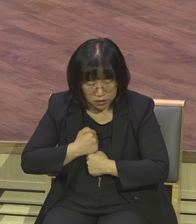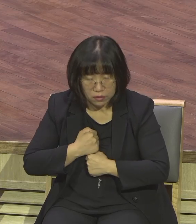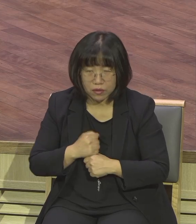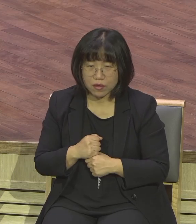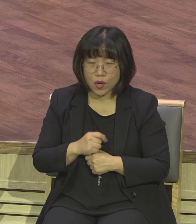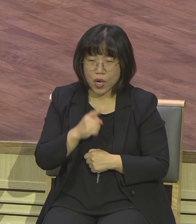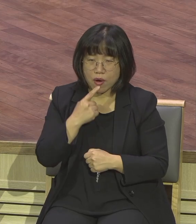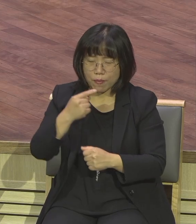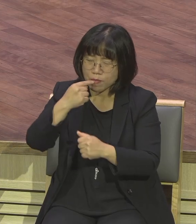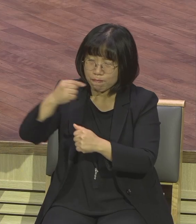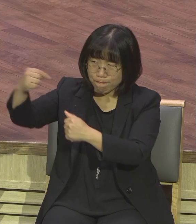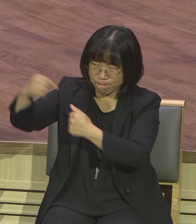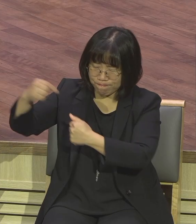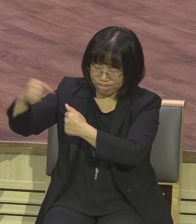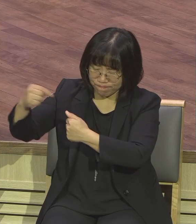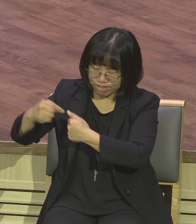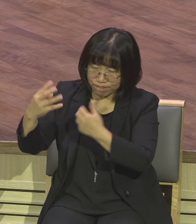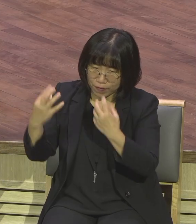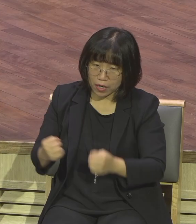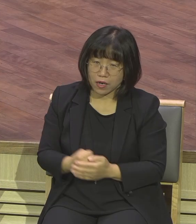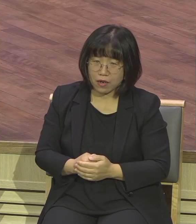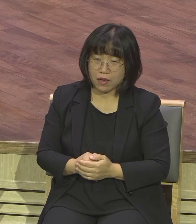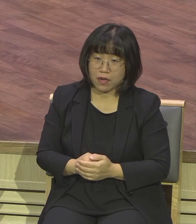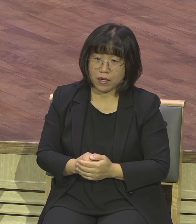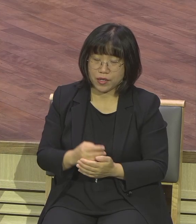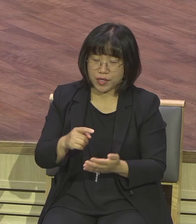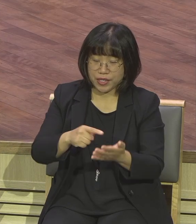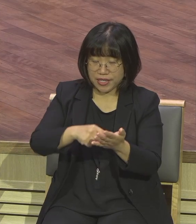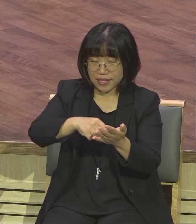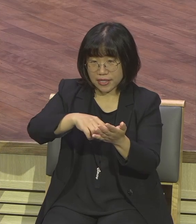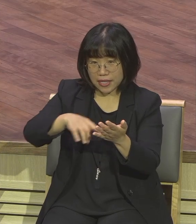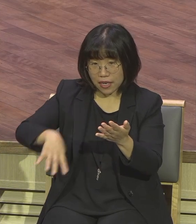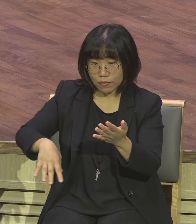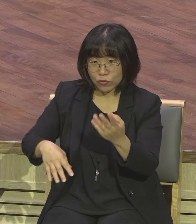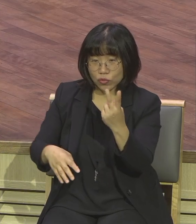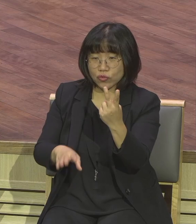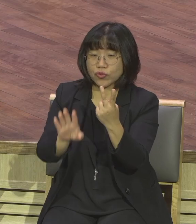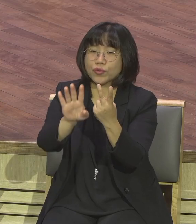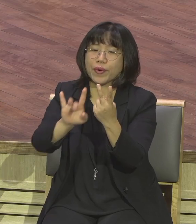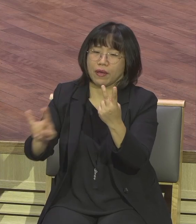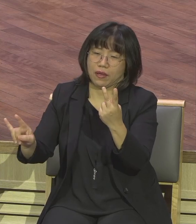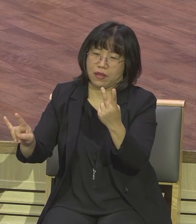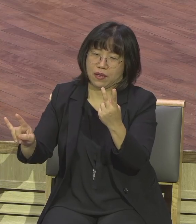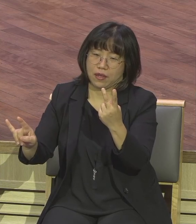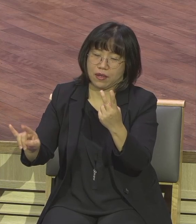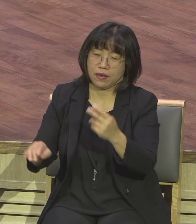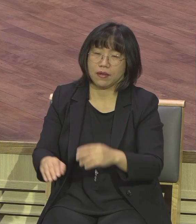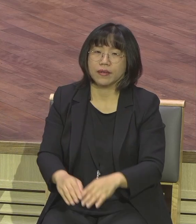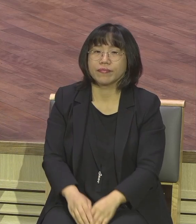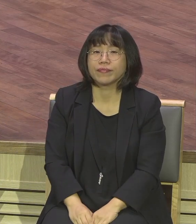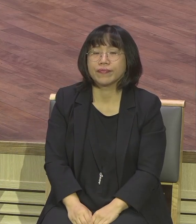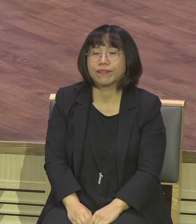광야 생활할 때는 두 배로 내놨죠. 세금을 두 배로 냈다니까 광야 생활할 때